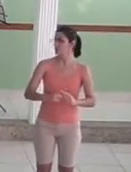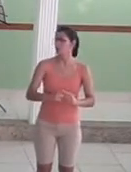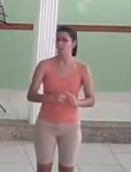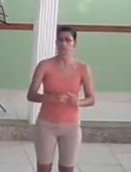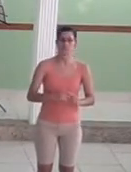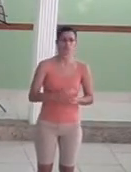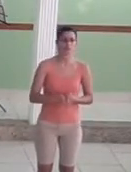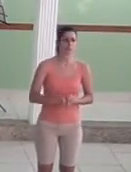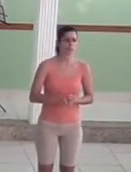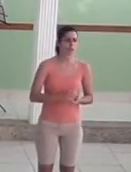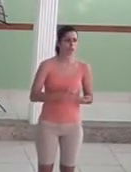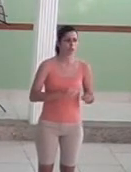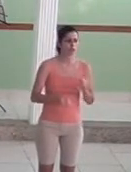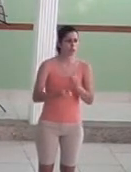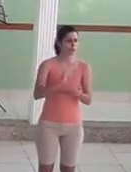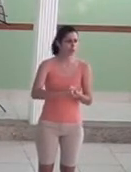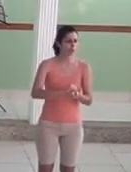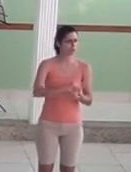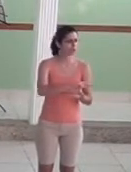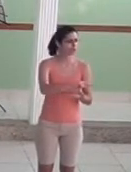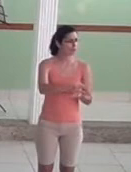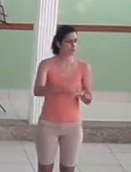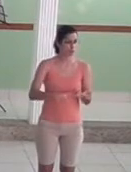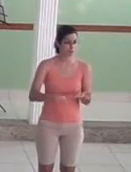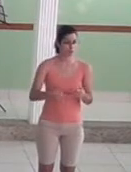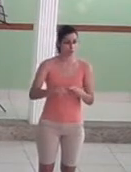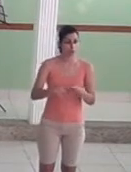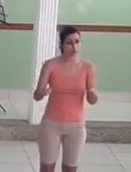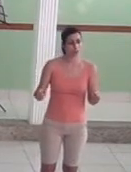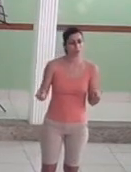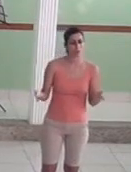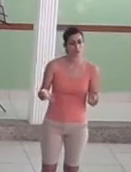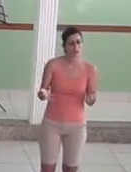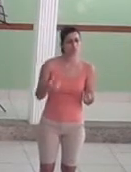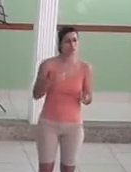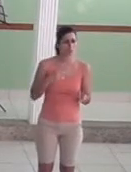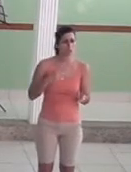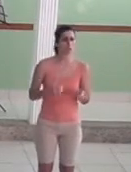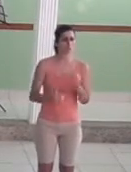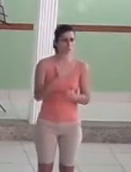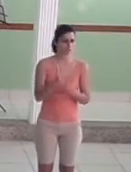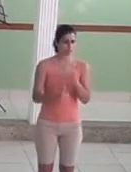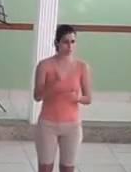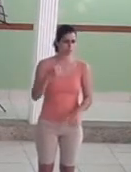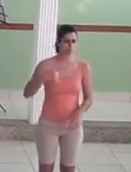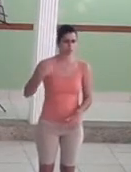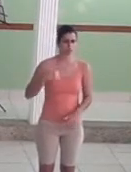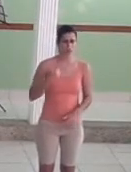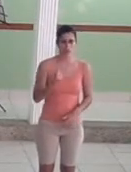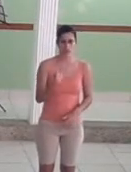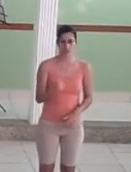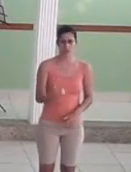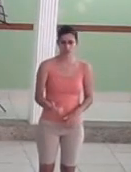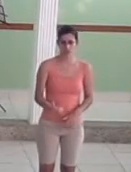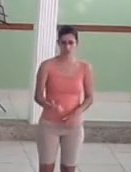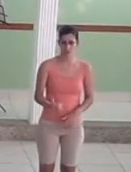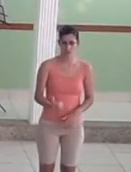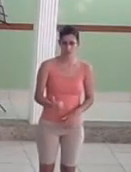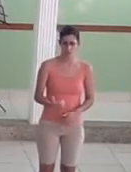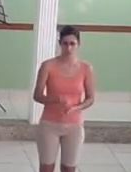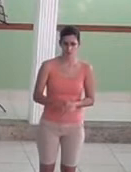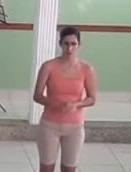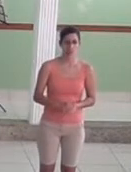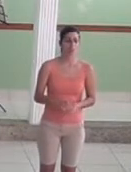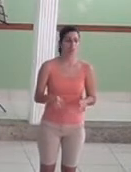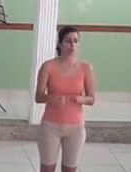modalidades. Atualmente estamos apenas com futebol sub-16, são os juniores, juniores adolescentes,